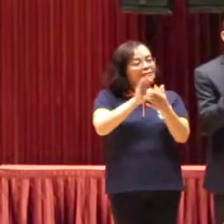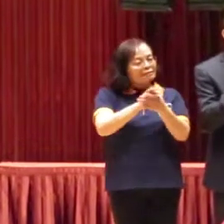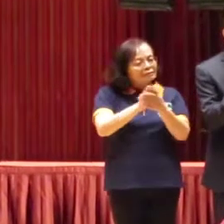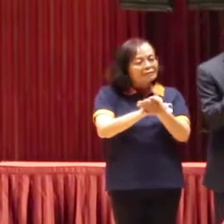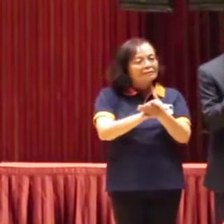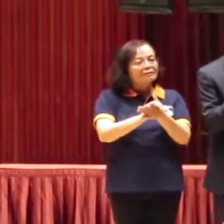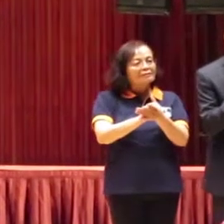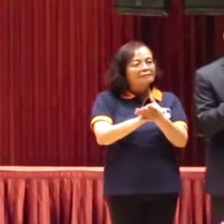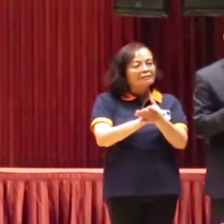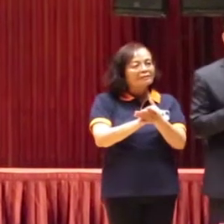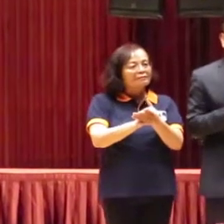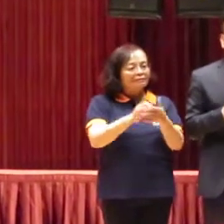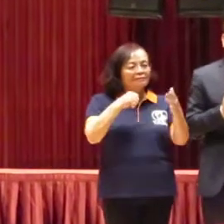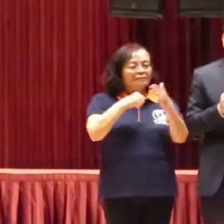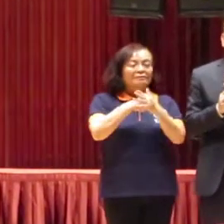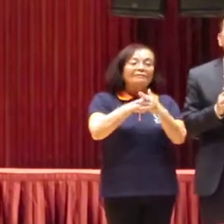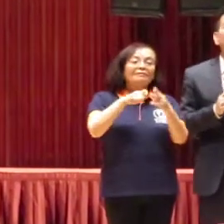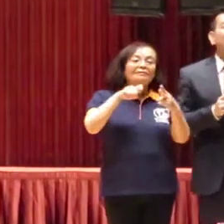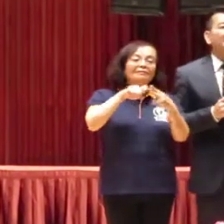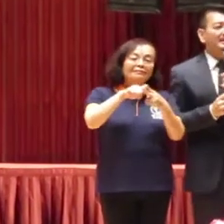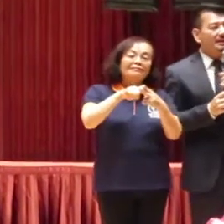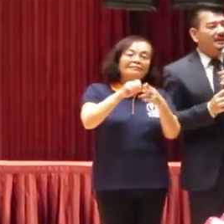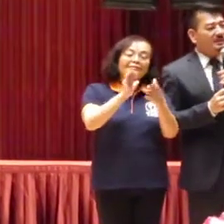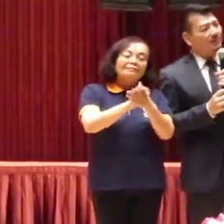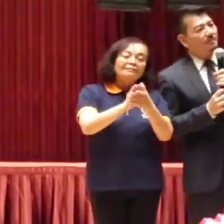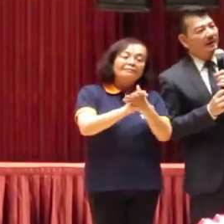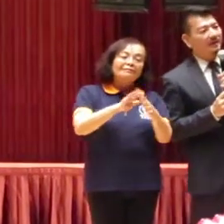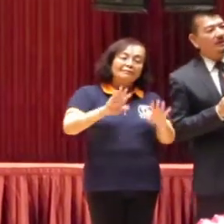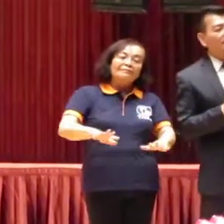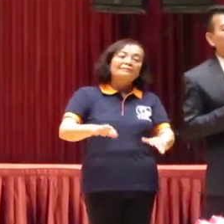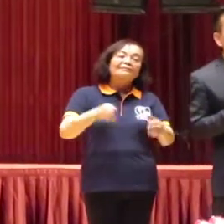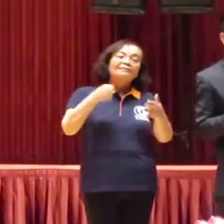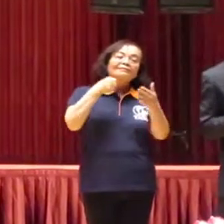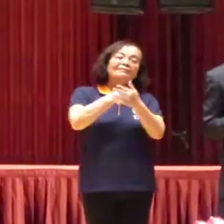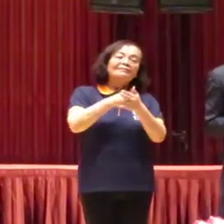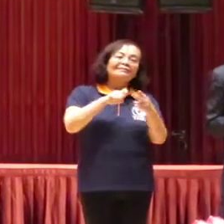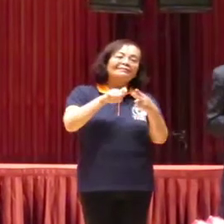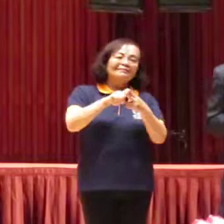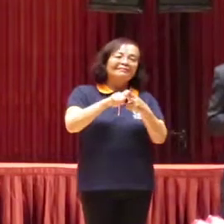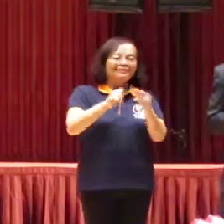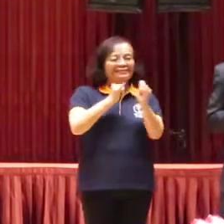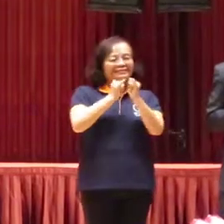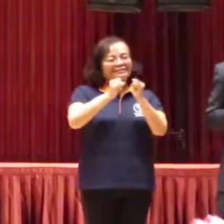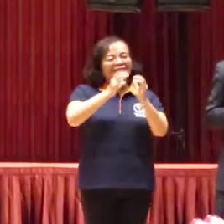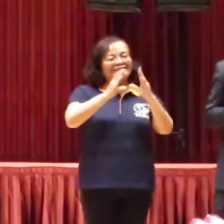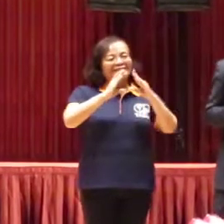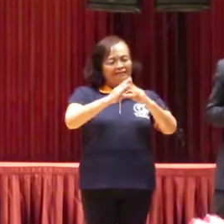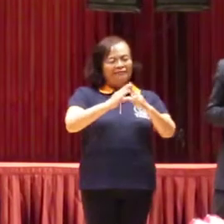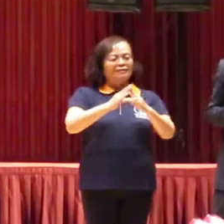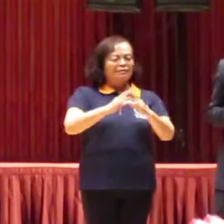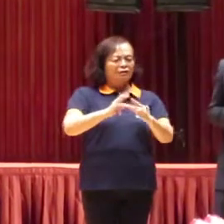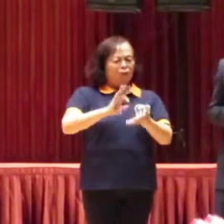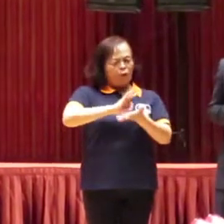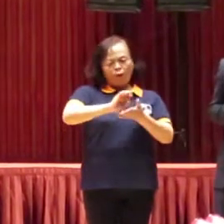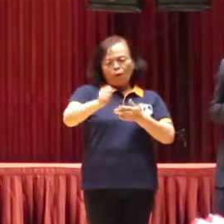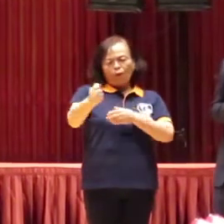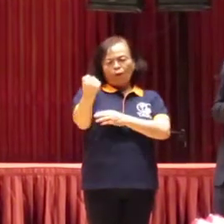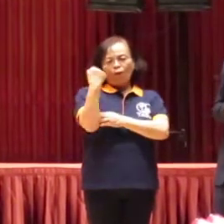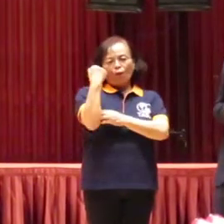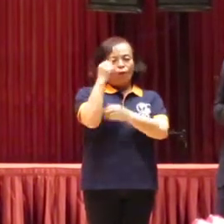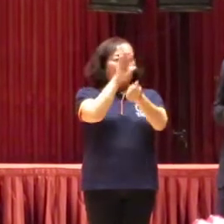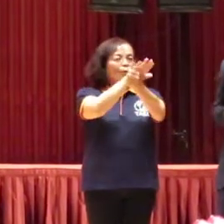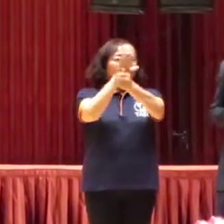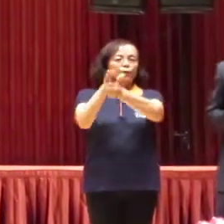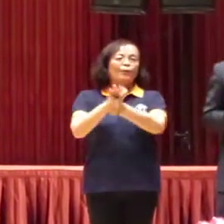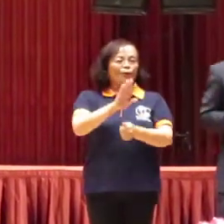重要我讲一个志工朋友上条来讲。今天的志工朋友，我们社会局非常非常的用心，非常